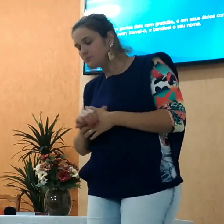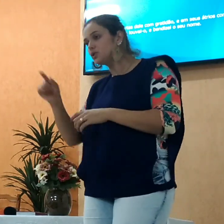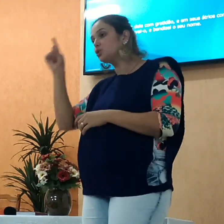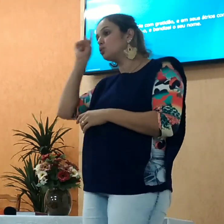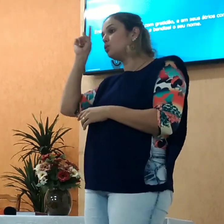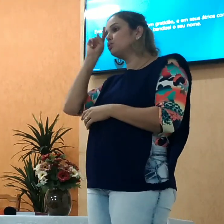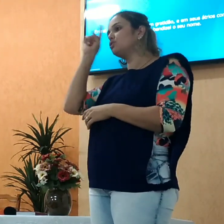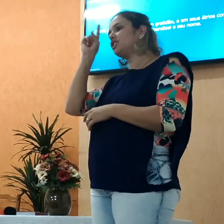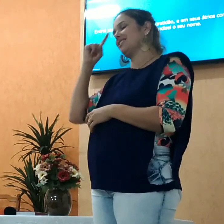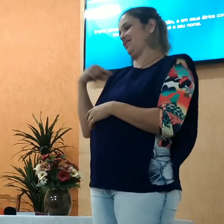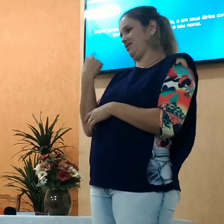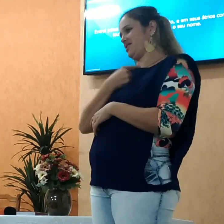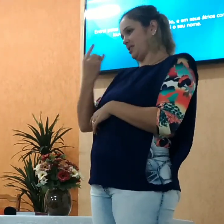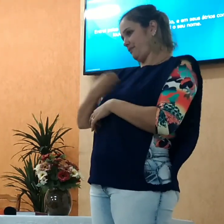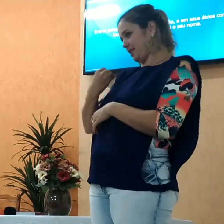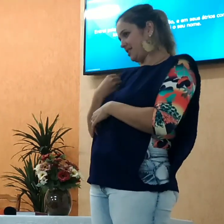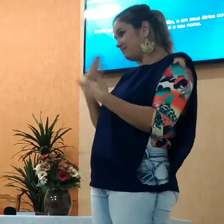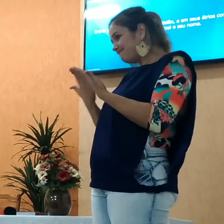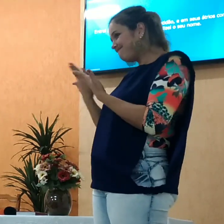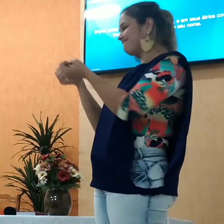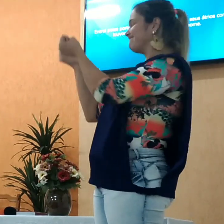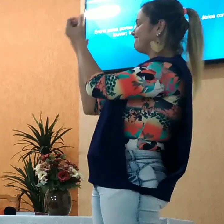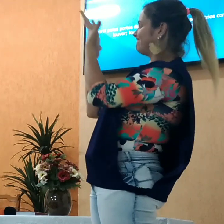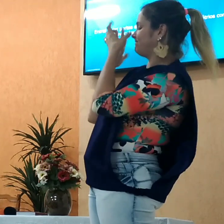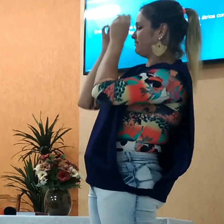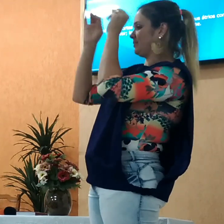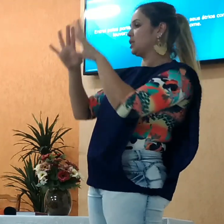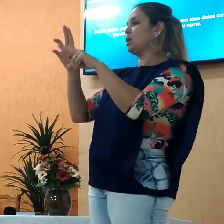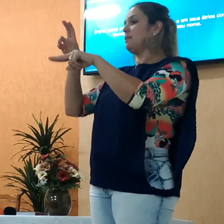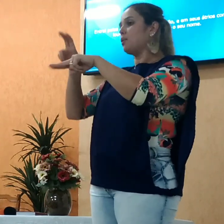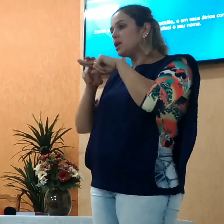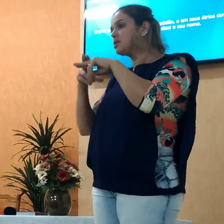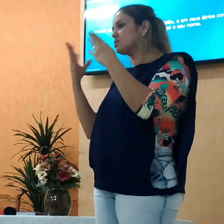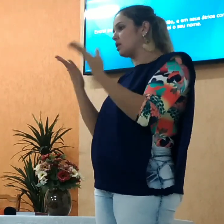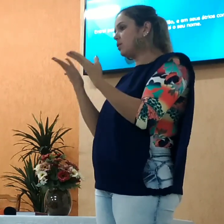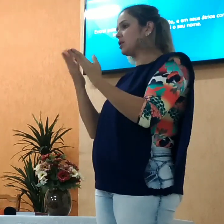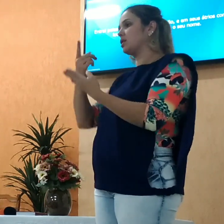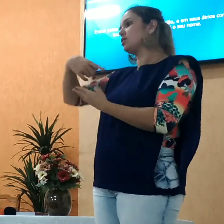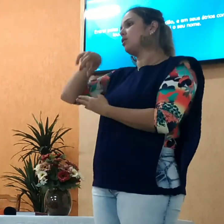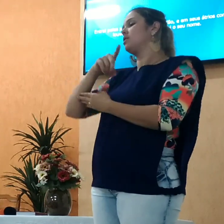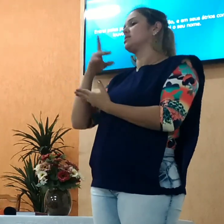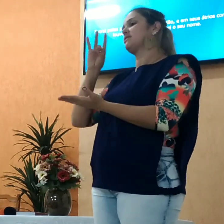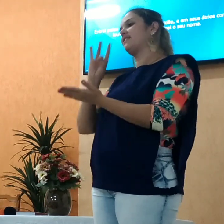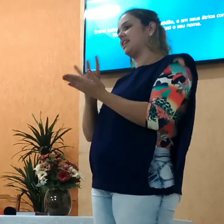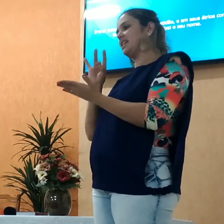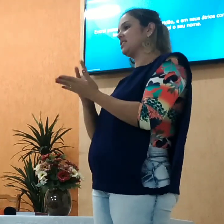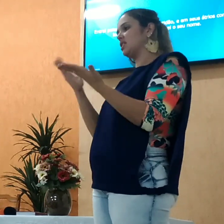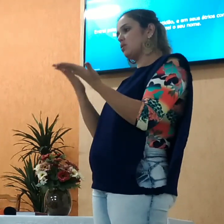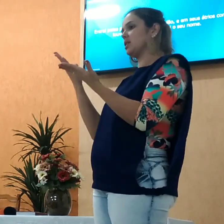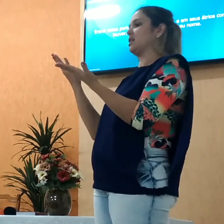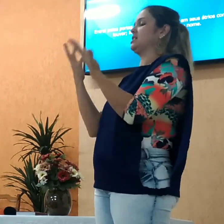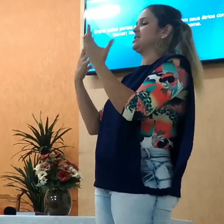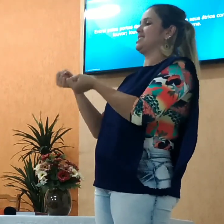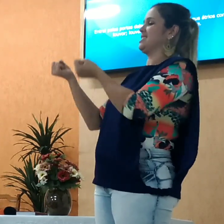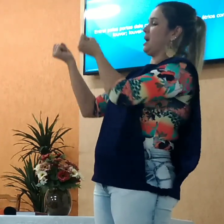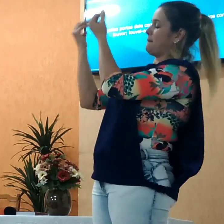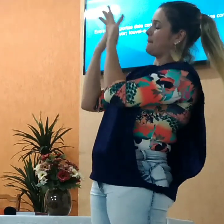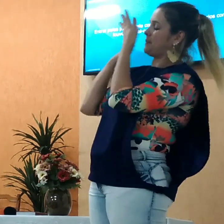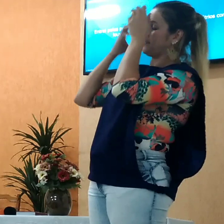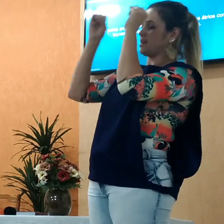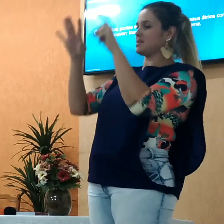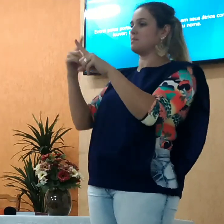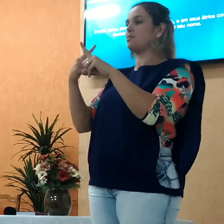e todos os momentos da nossa vida. Portanto, vocês são agraciados, nós somos agraciados nesta noite por ter entrado por